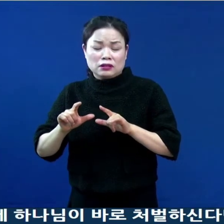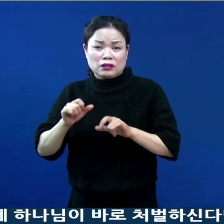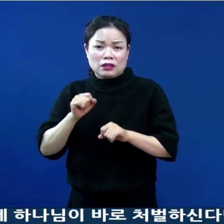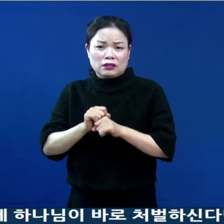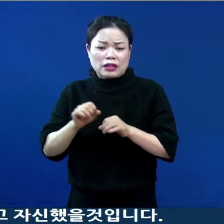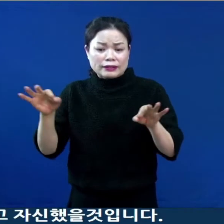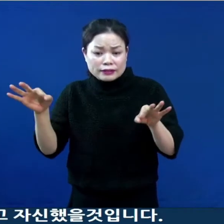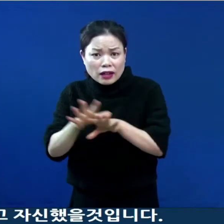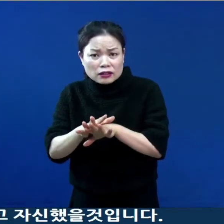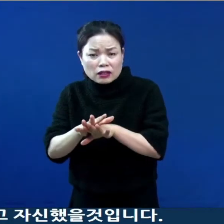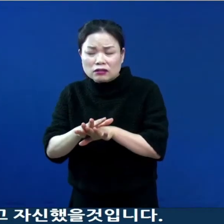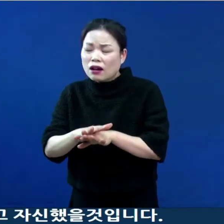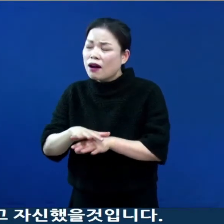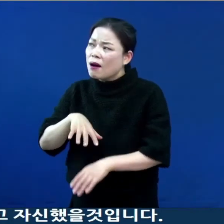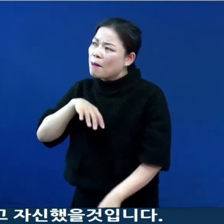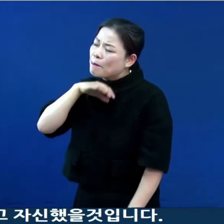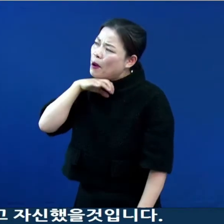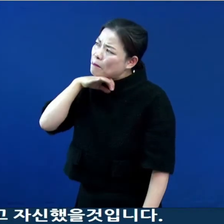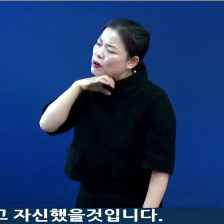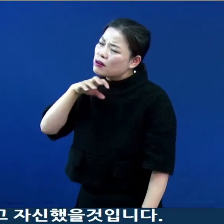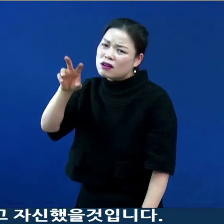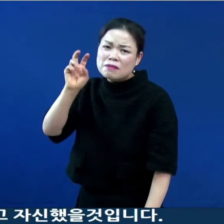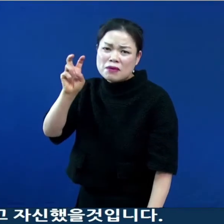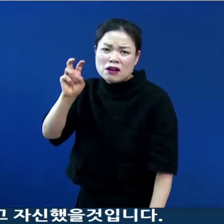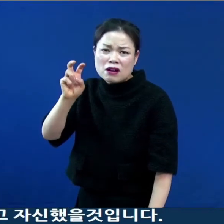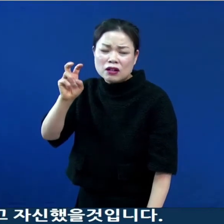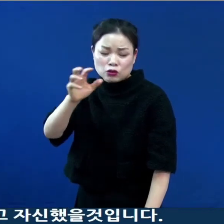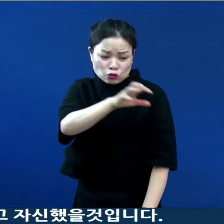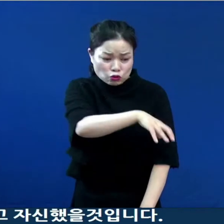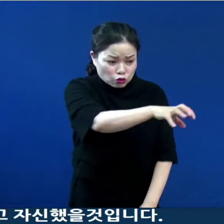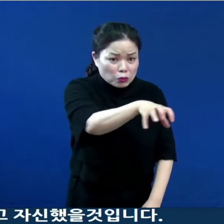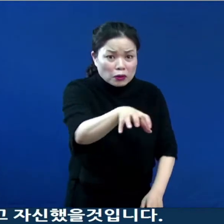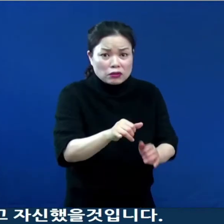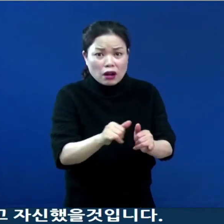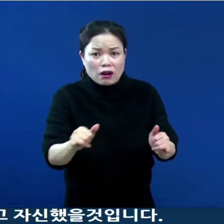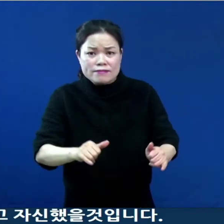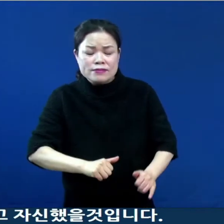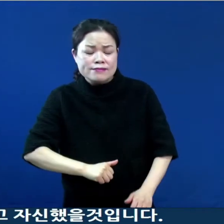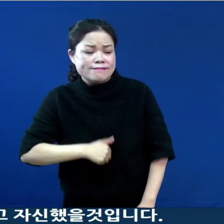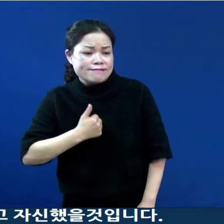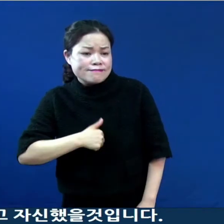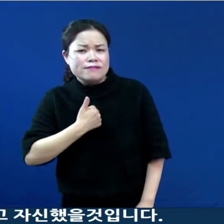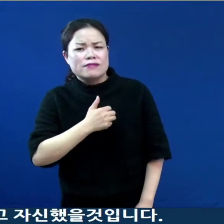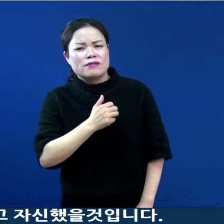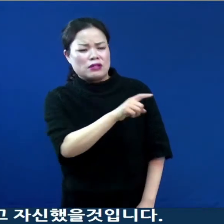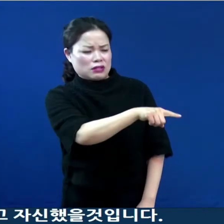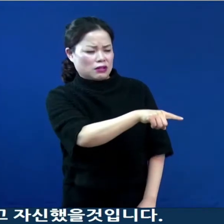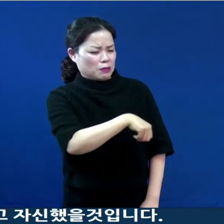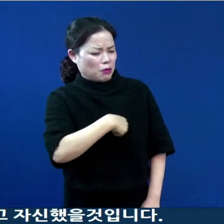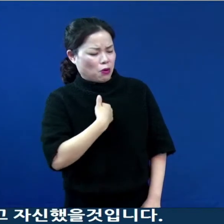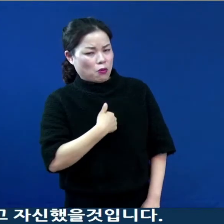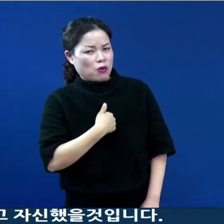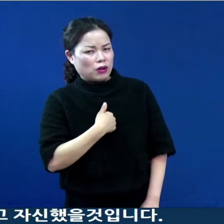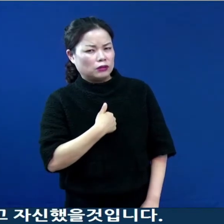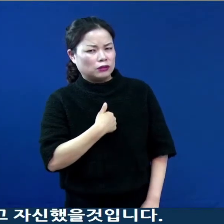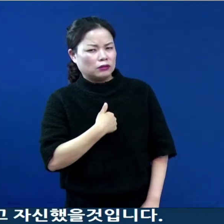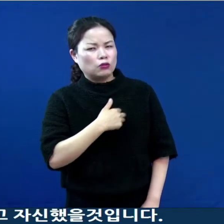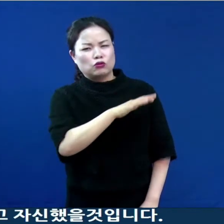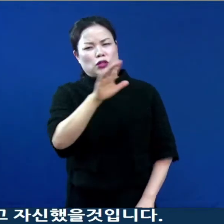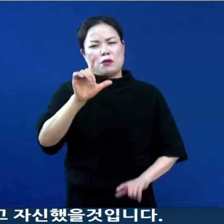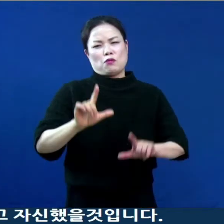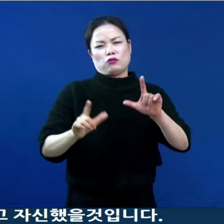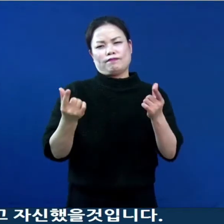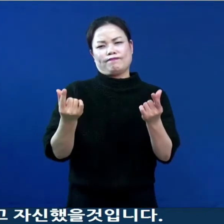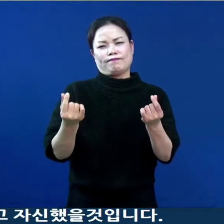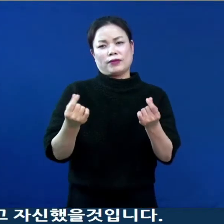상실했다고 하나님 앞에 투덜대면서 주변 사람들에게 분노할 수 있는 것이 우리들의 모습입니다.